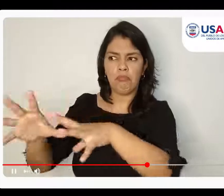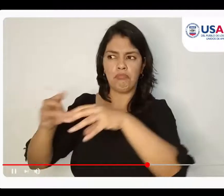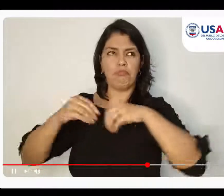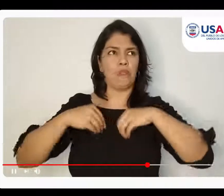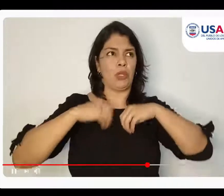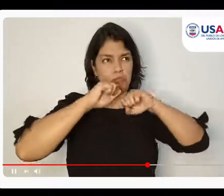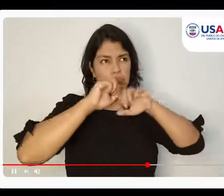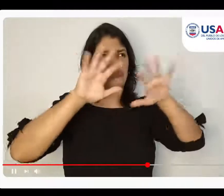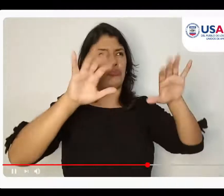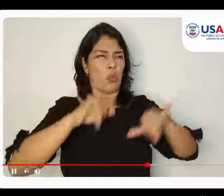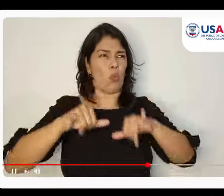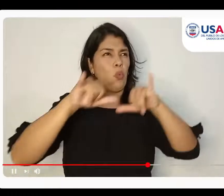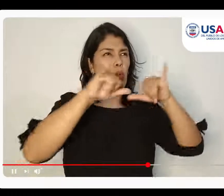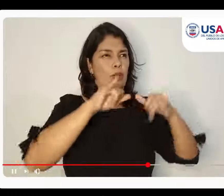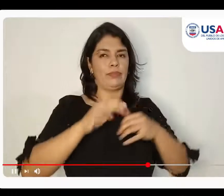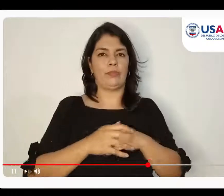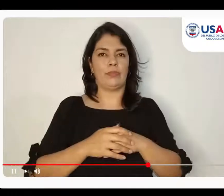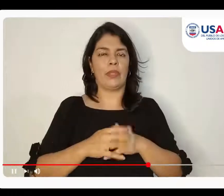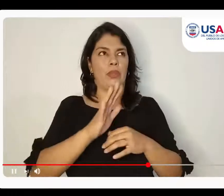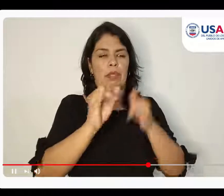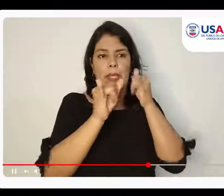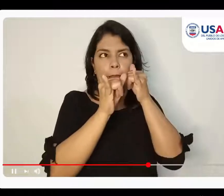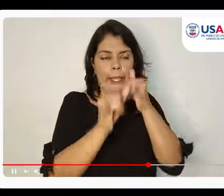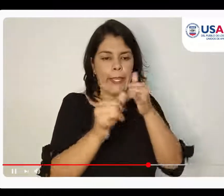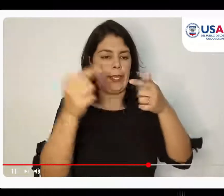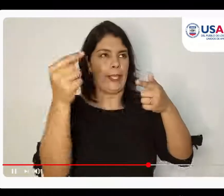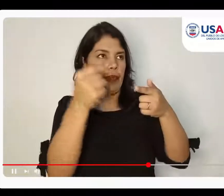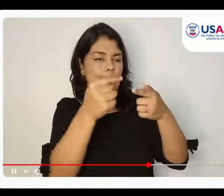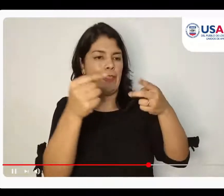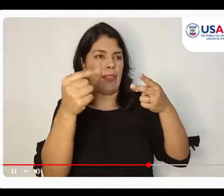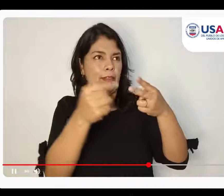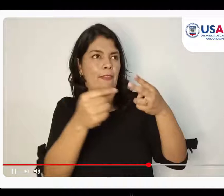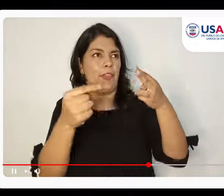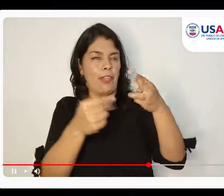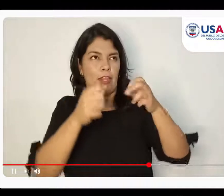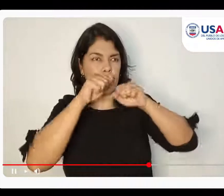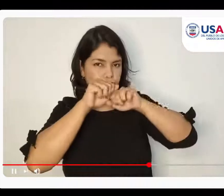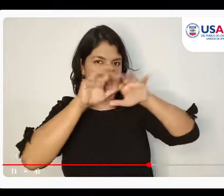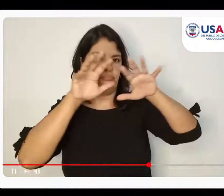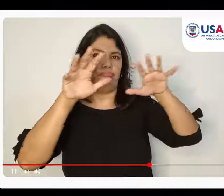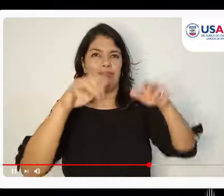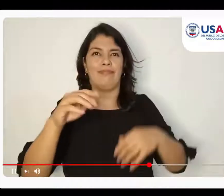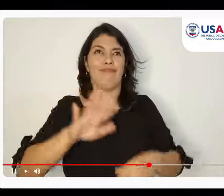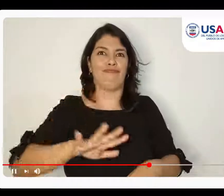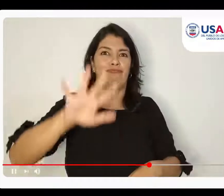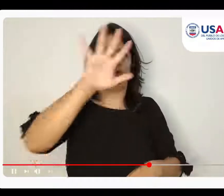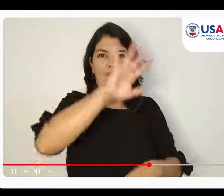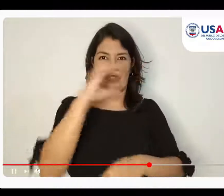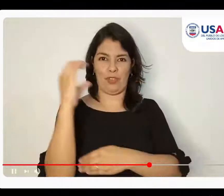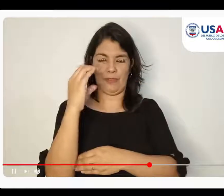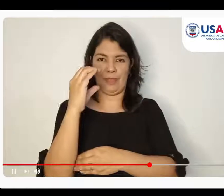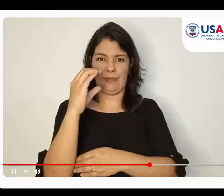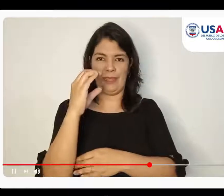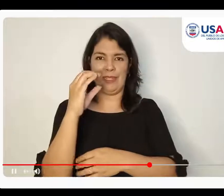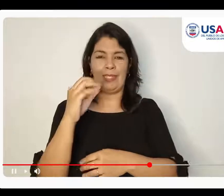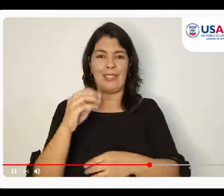los intérpretes dicen, bueno, este término se dice así en ingeniería, este otro también es así, esta seña es así, ¿cierto? Pero